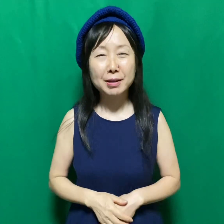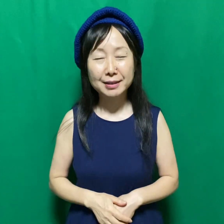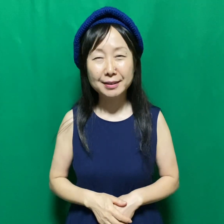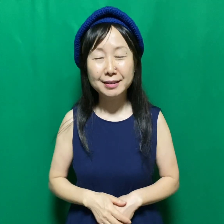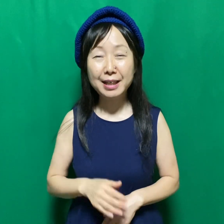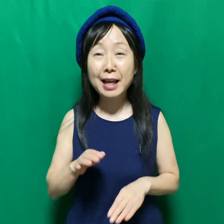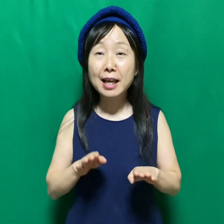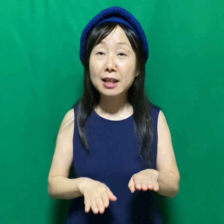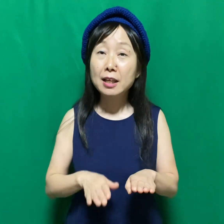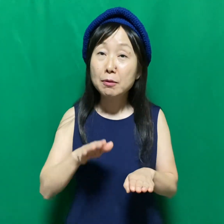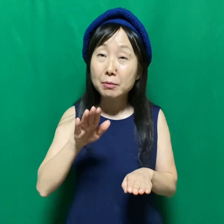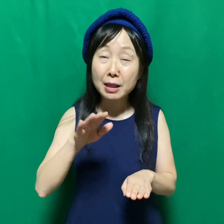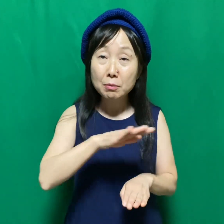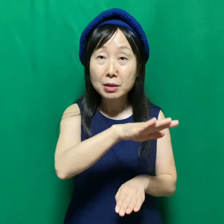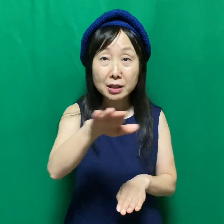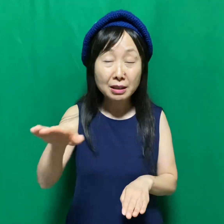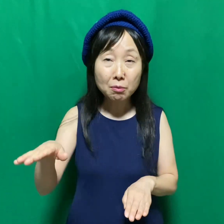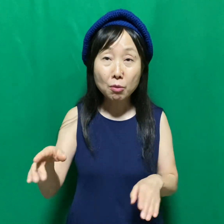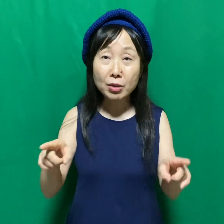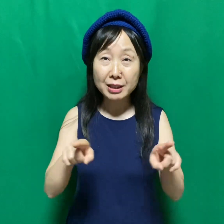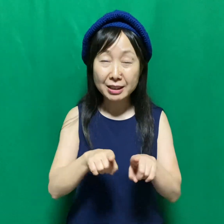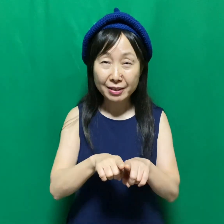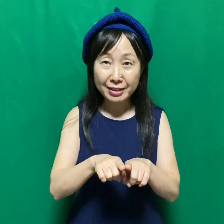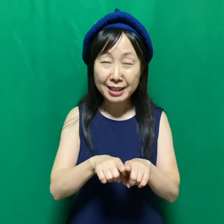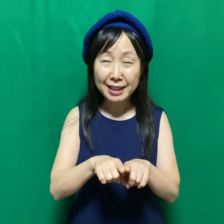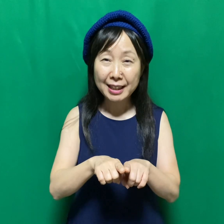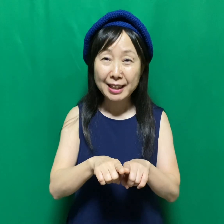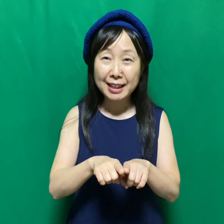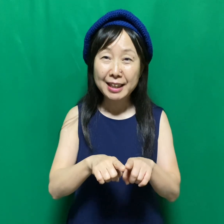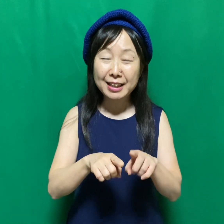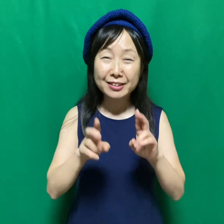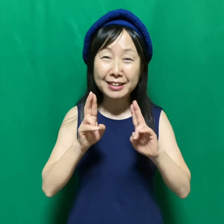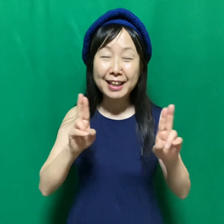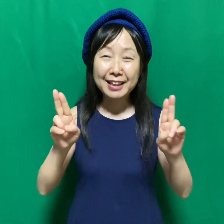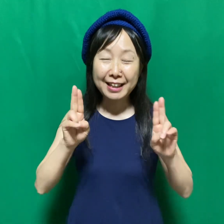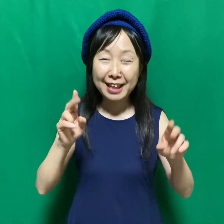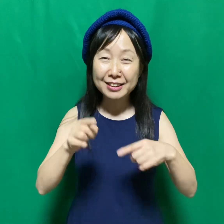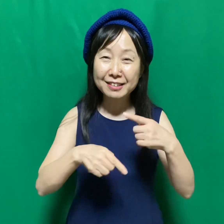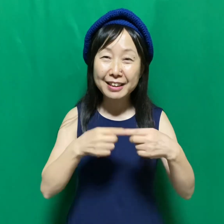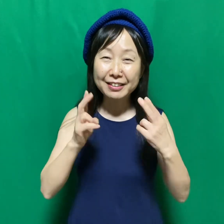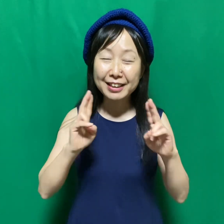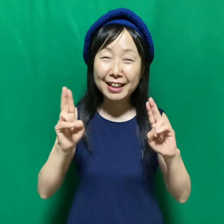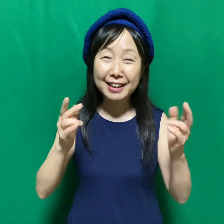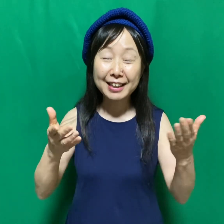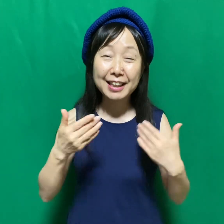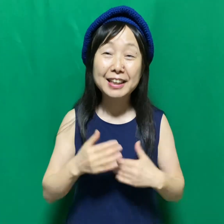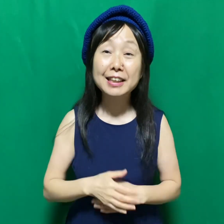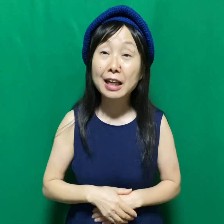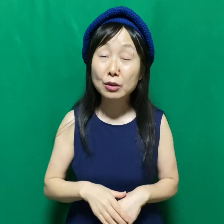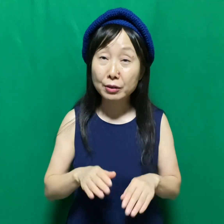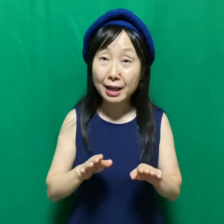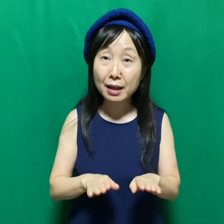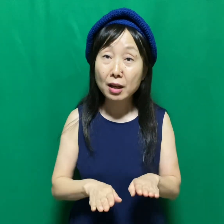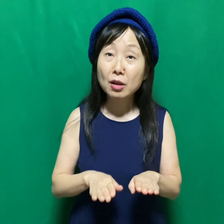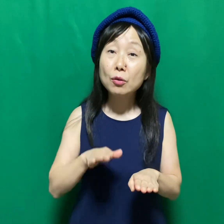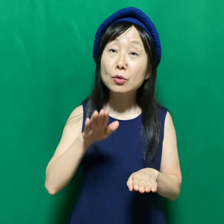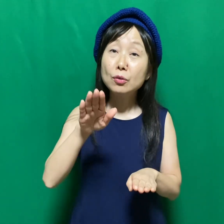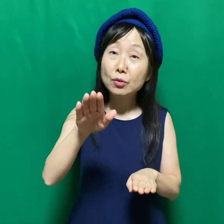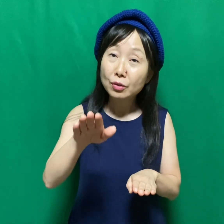。で、ね、皆さんも一緒に歌って、手話で歌っていただきたいので、この方が